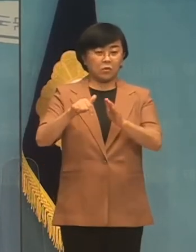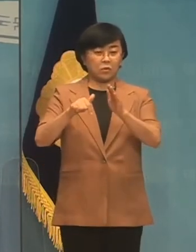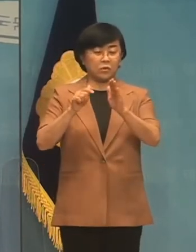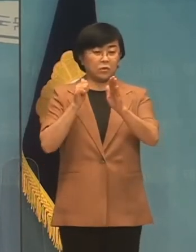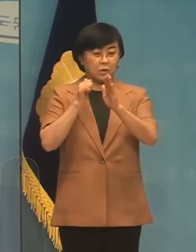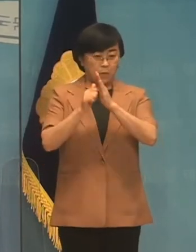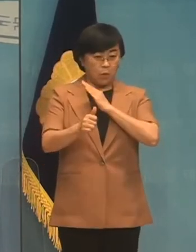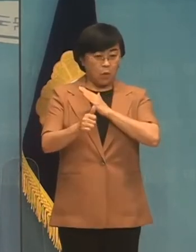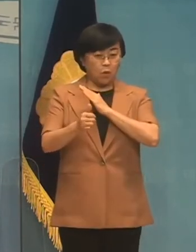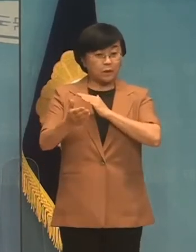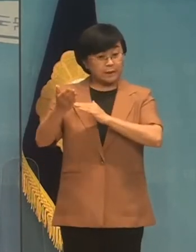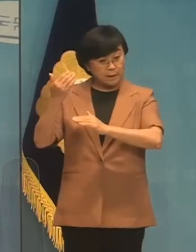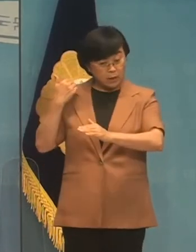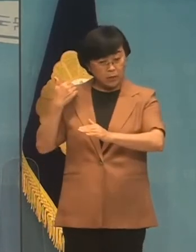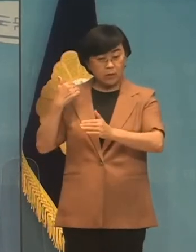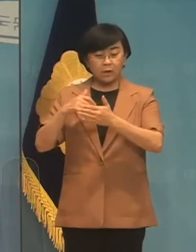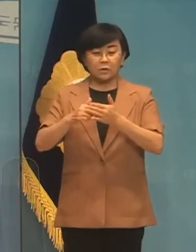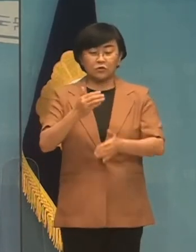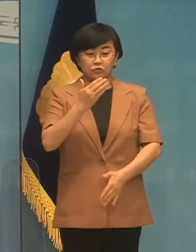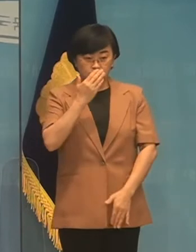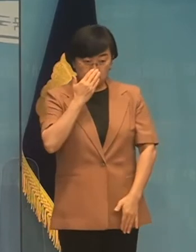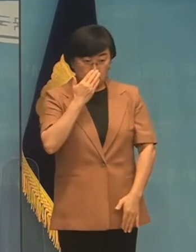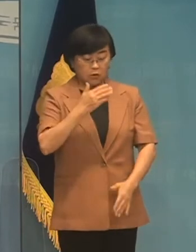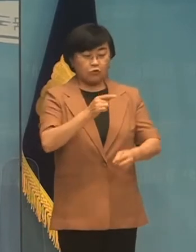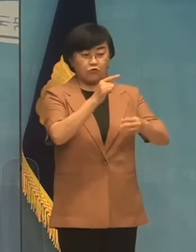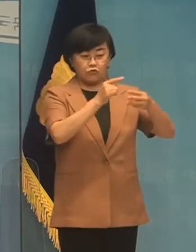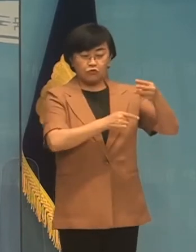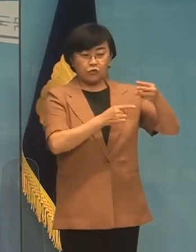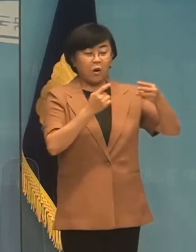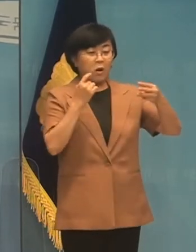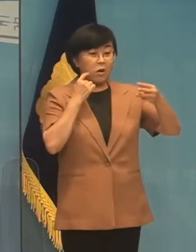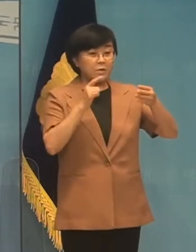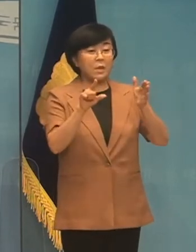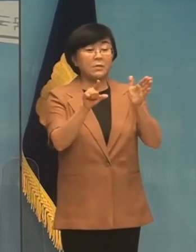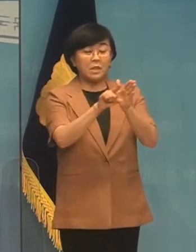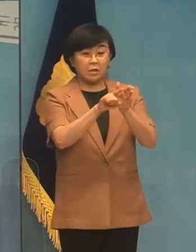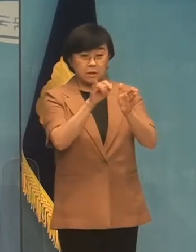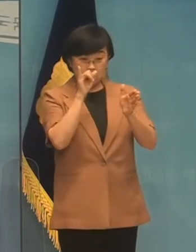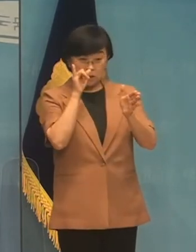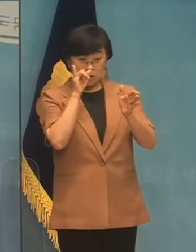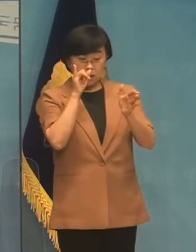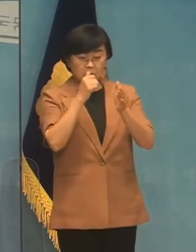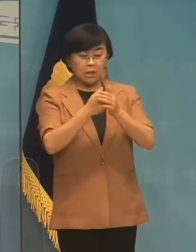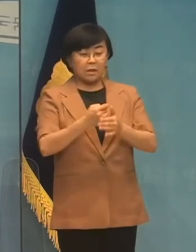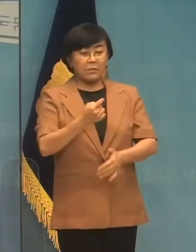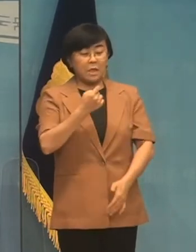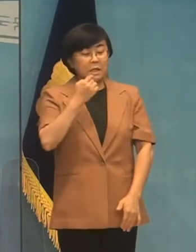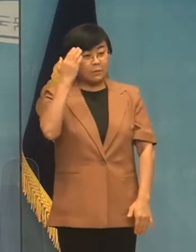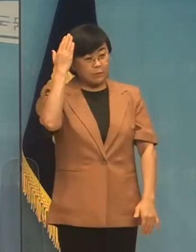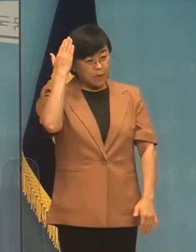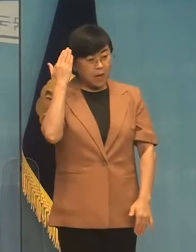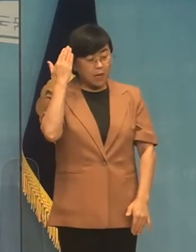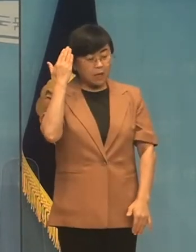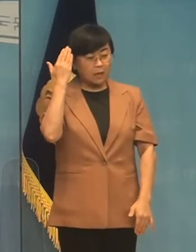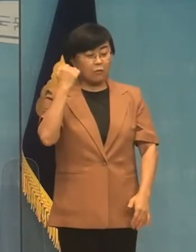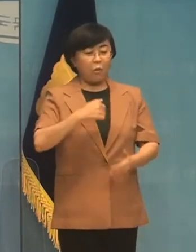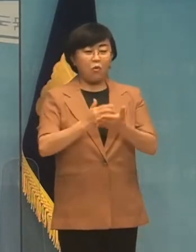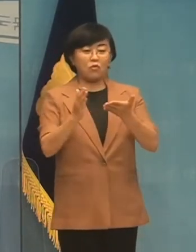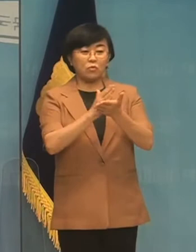대표가 되기 전 순진하게도 윤석열의 거짓말을 믿었는지 흑백을 제대로 구분하지